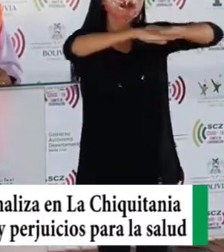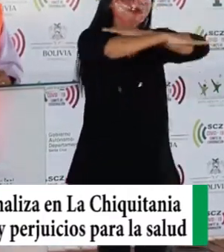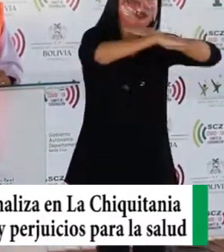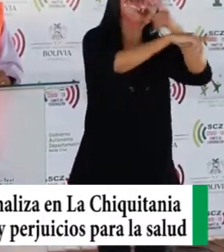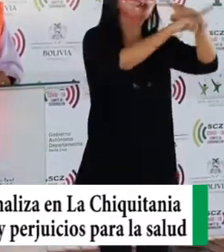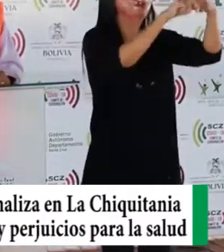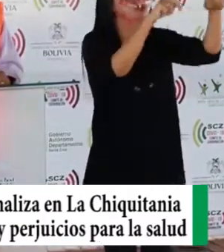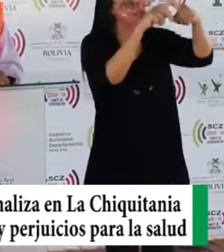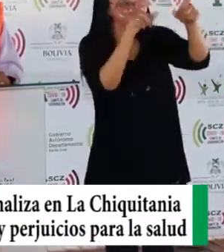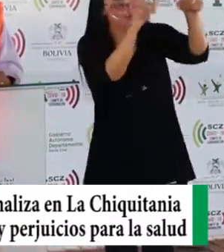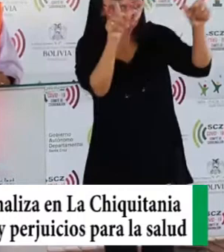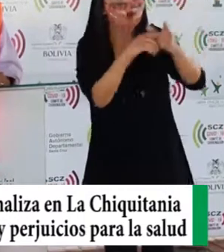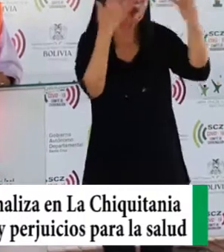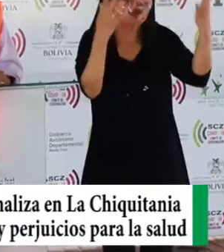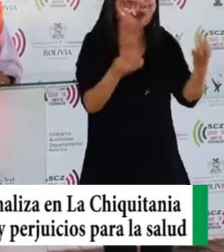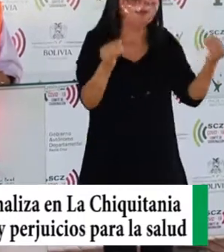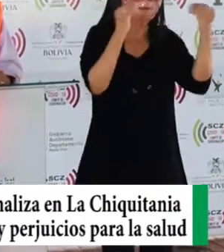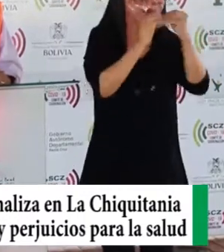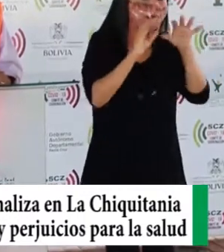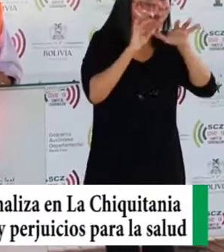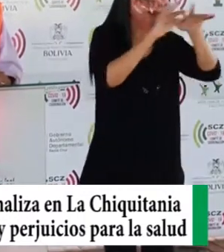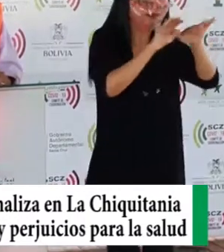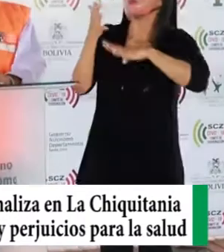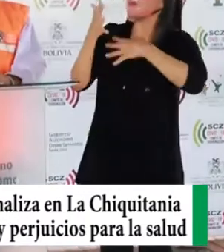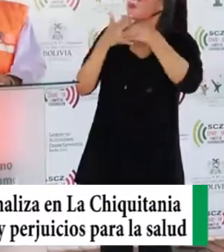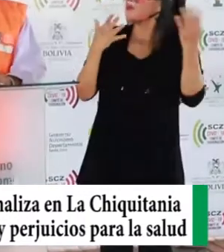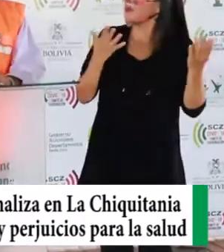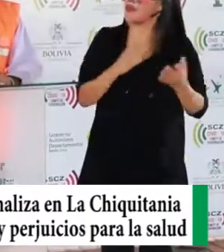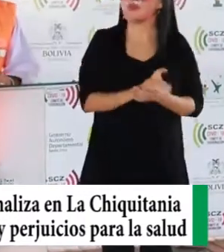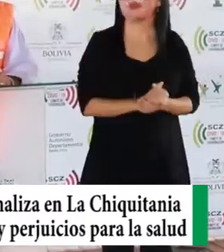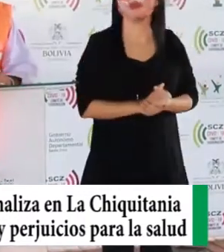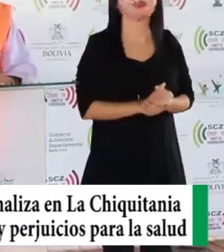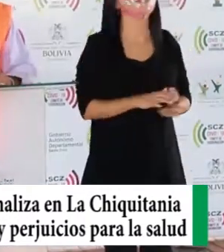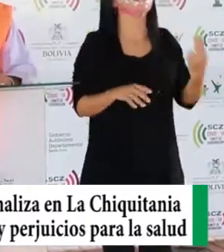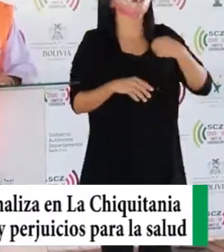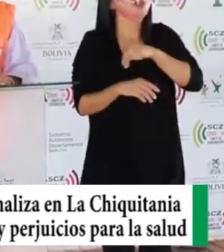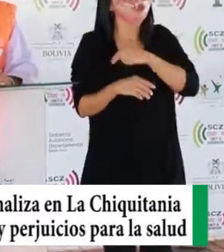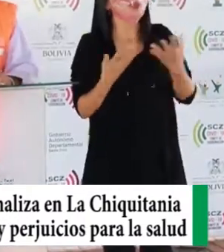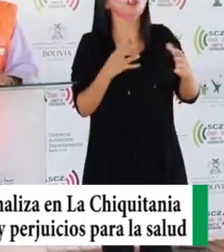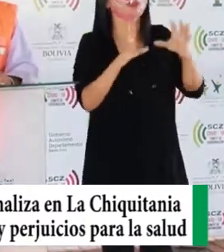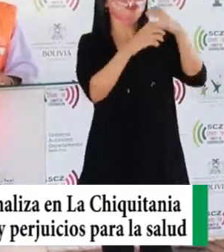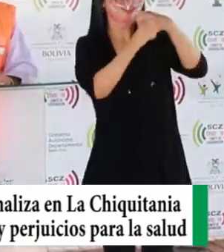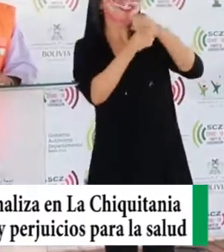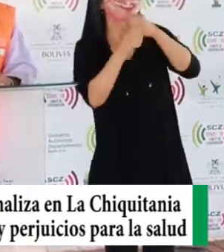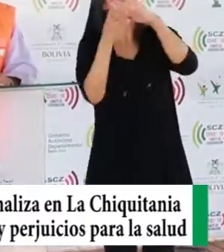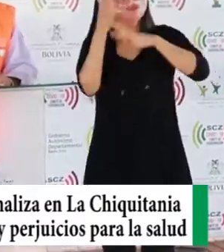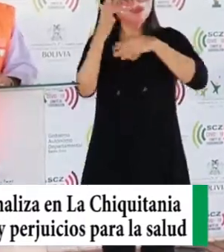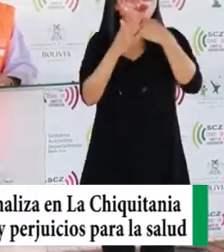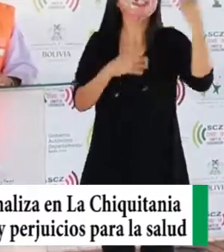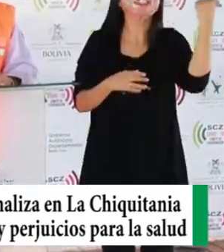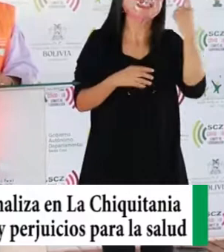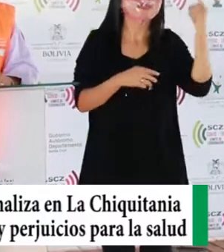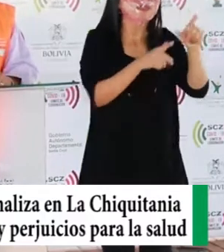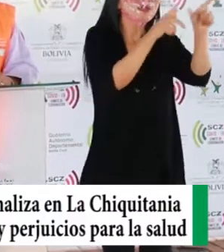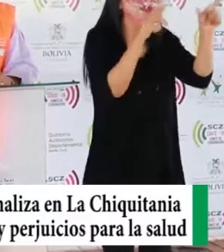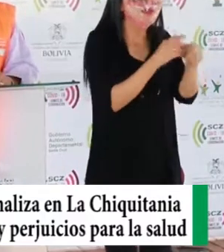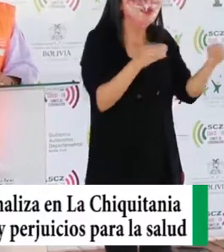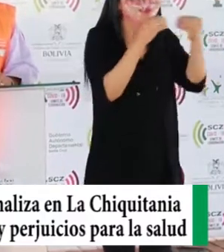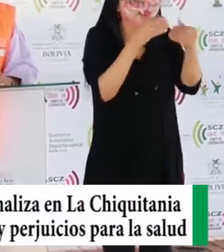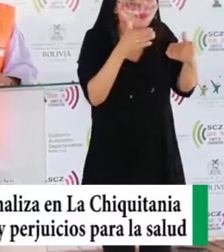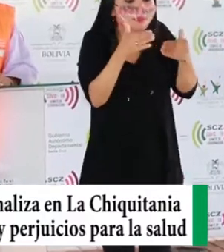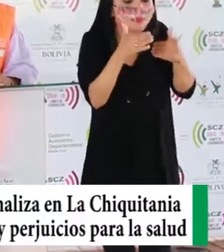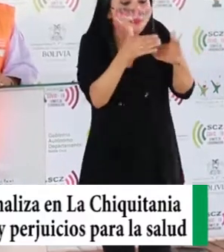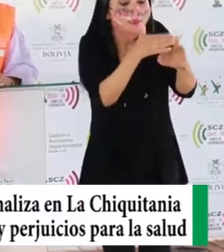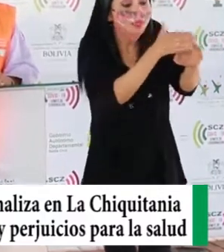en los lugares donde haya mayor concentración de gente. Estamos elaborando el cronograma, nosotros siempre partimos de los lugares más